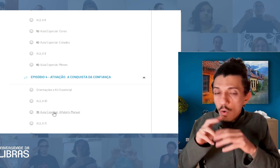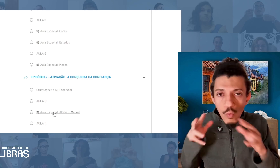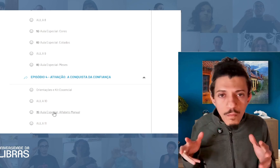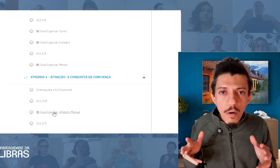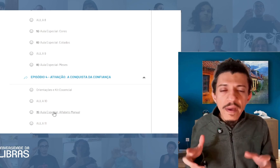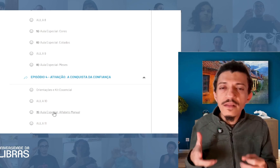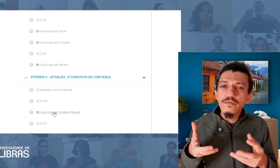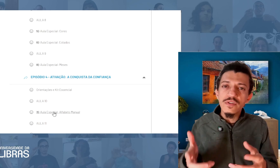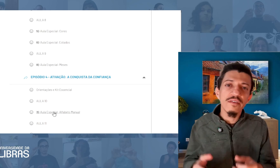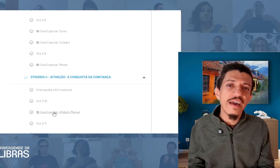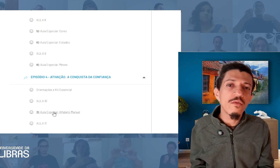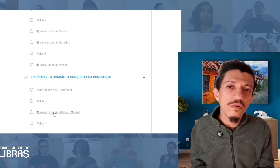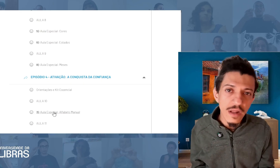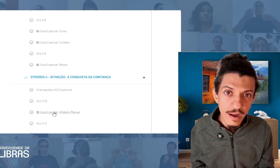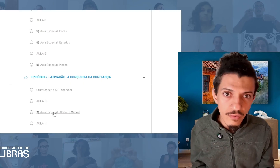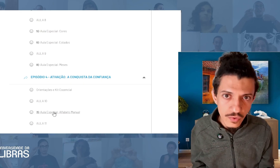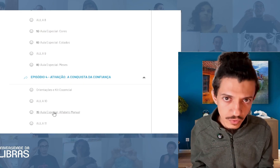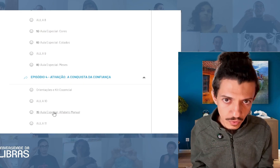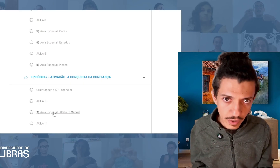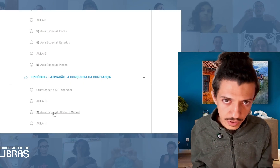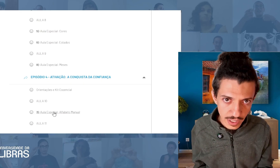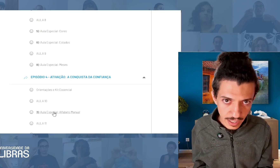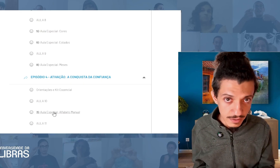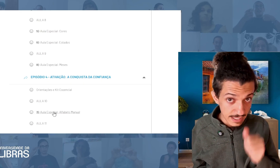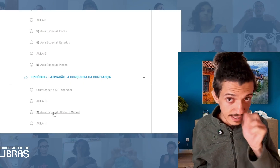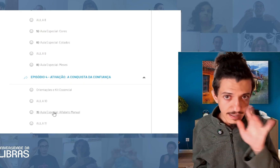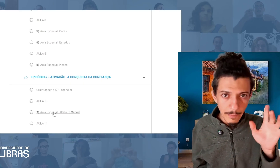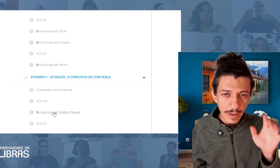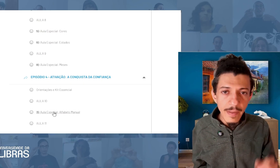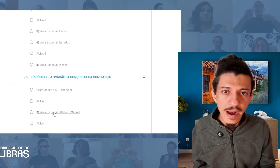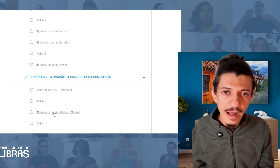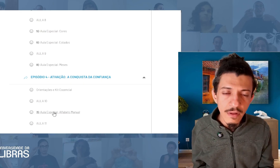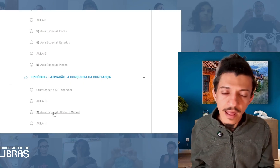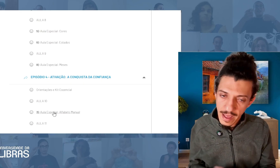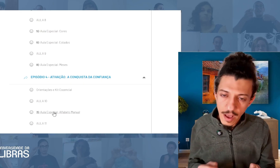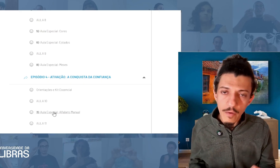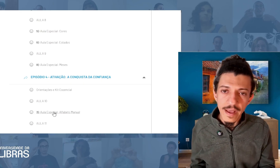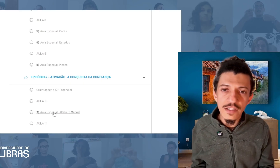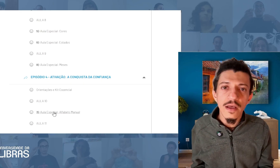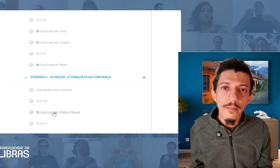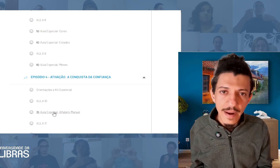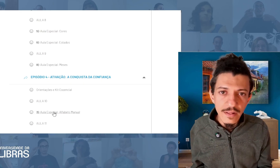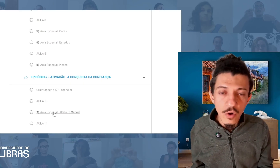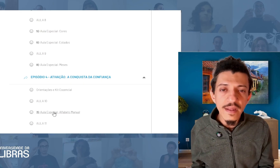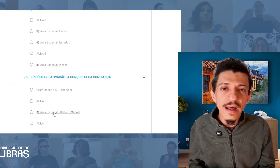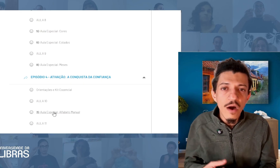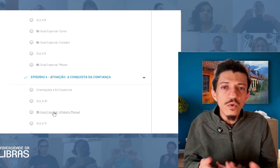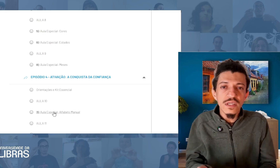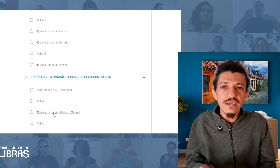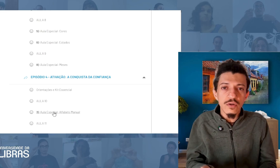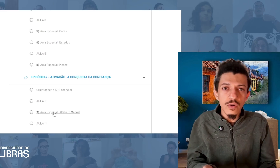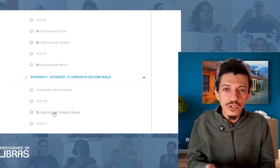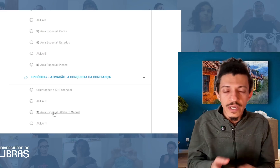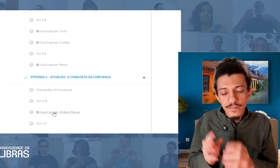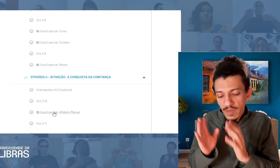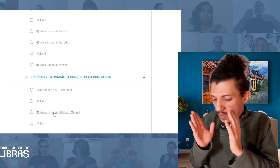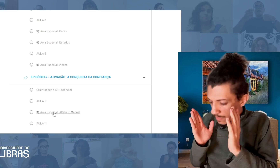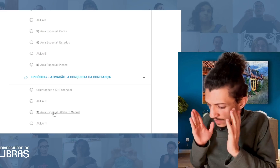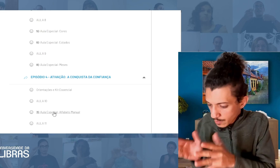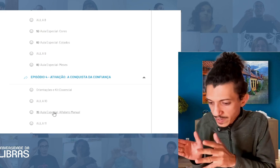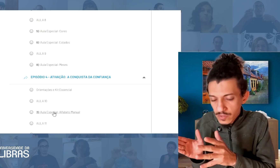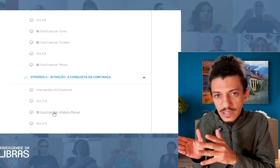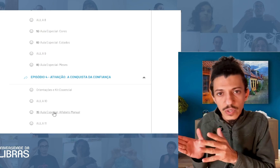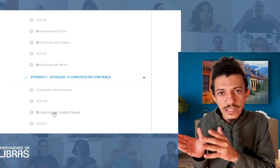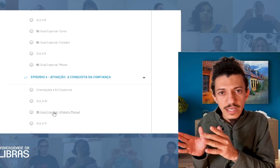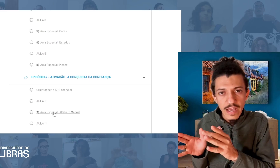em algum momento você vai encontrar com o surdo do Rio de Janeiro. E você tem que estar preparado realmente para dominar o uso da datilologia,